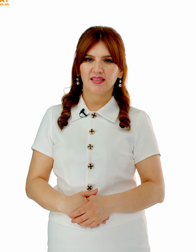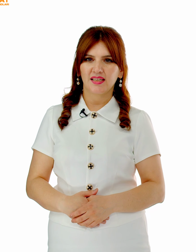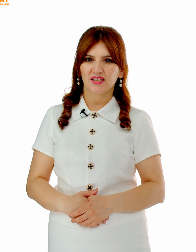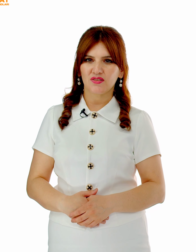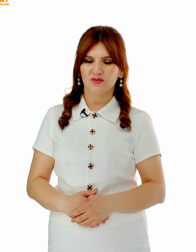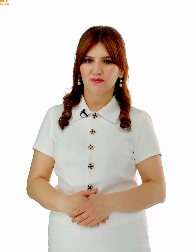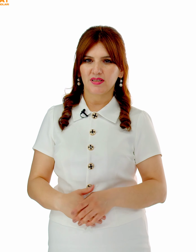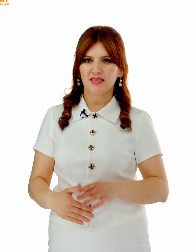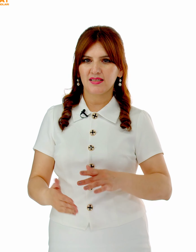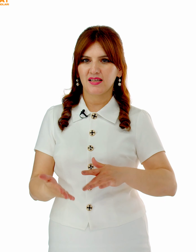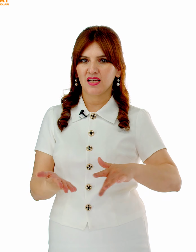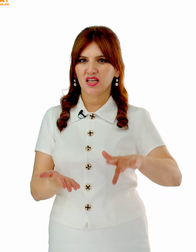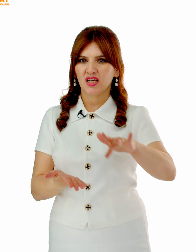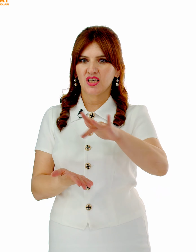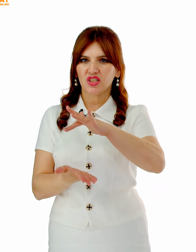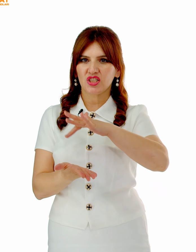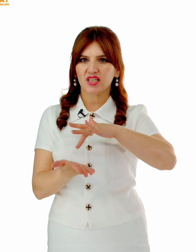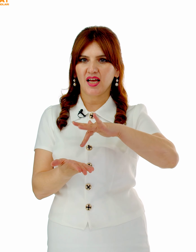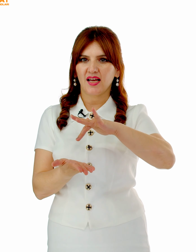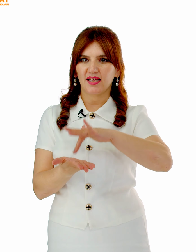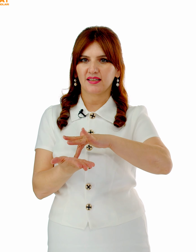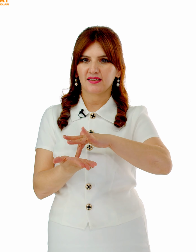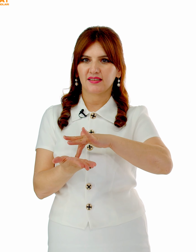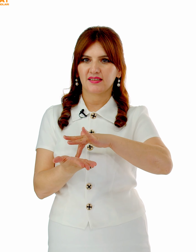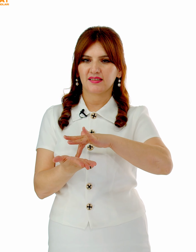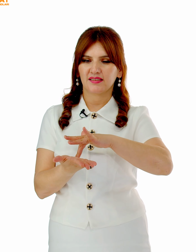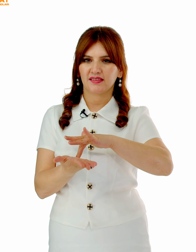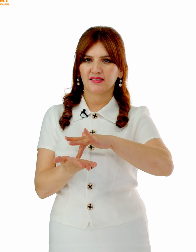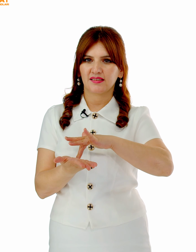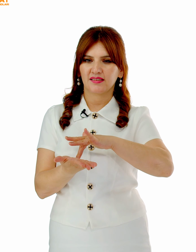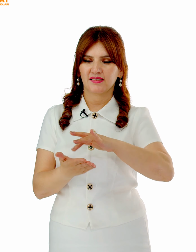Keyingi so'zimiz shahar.